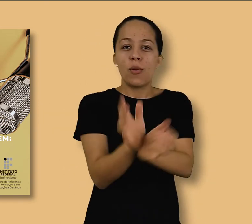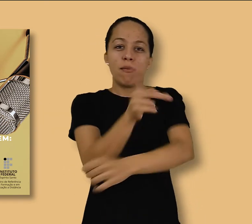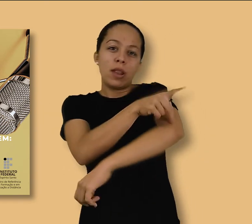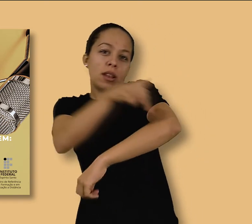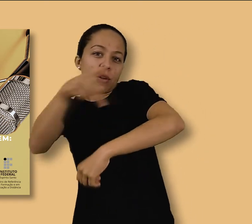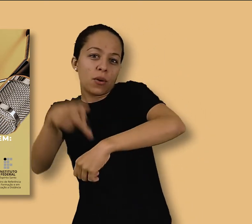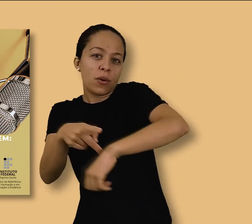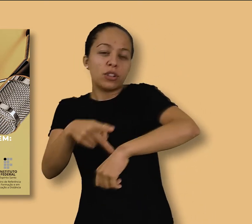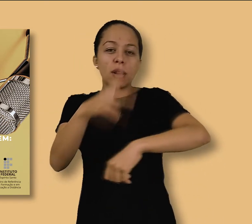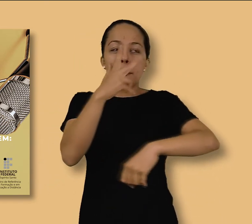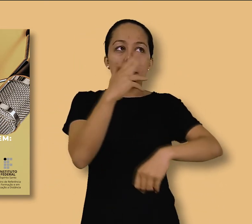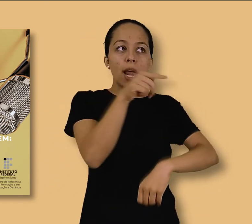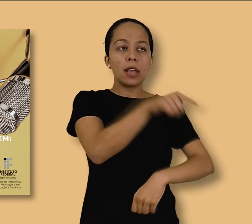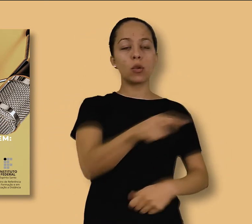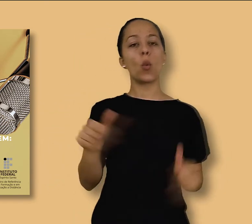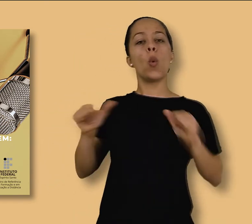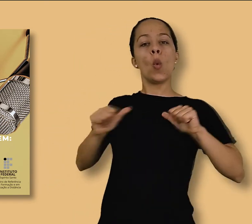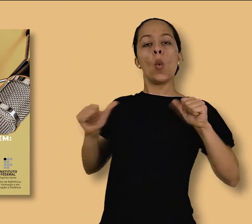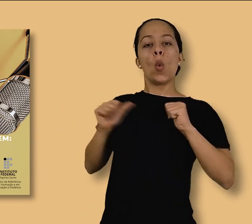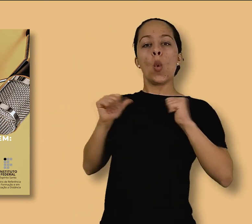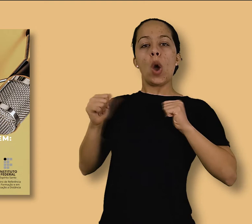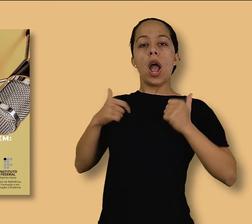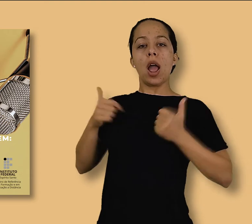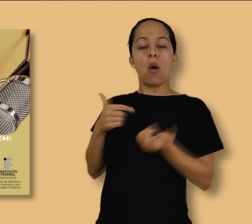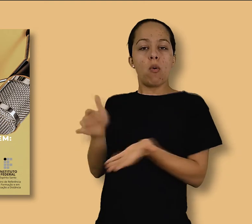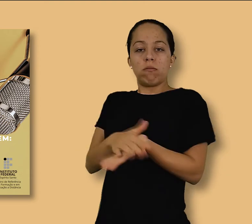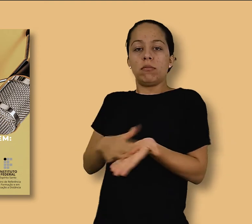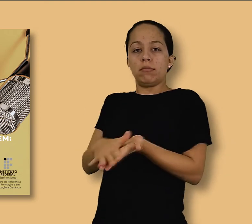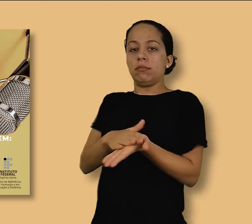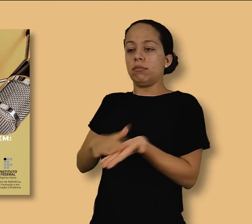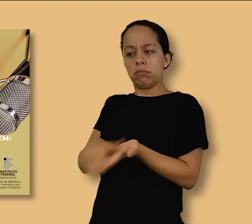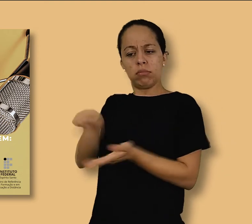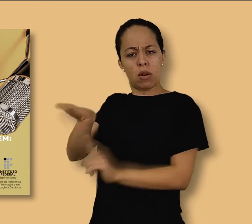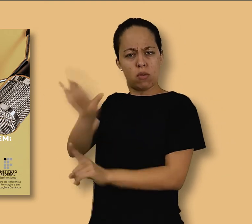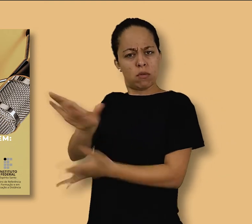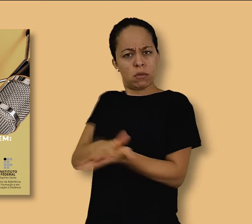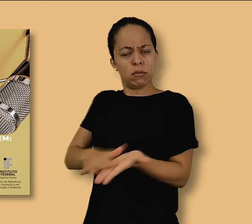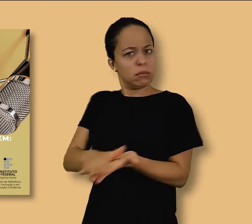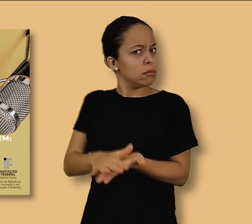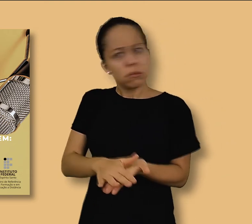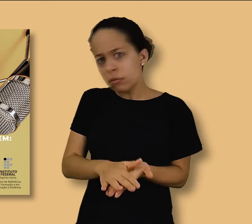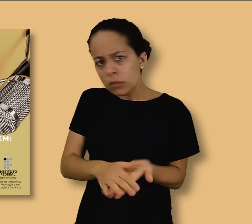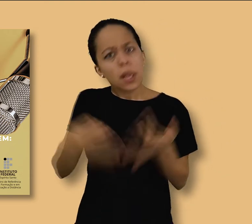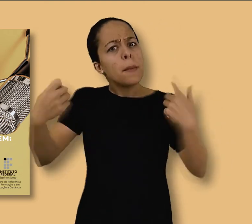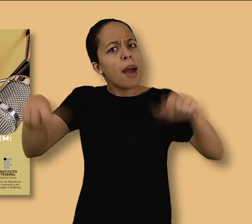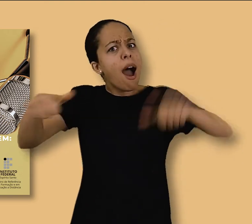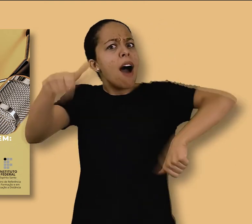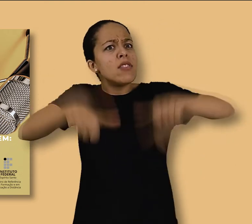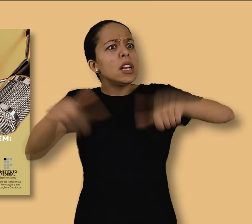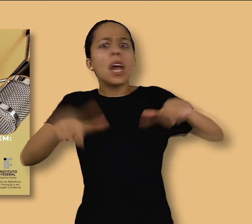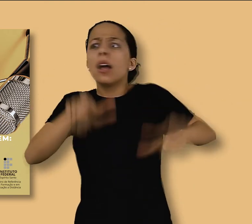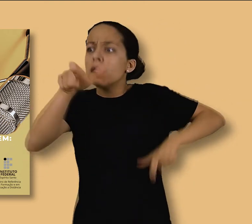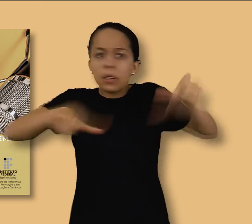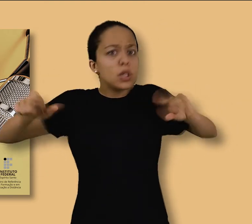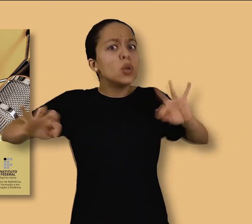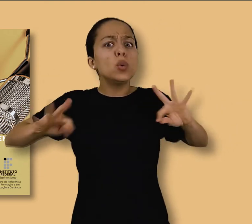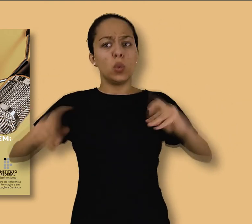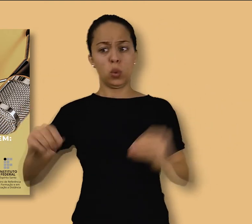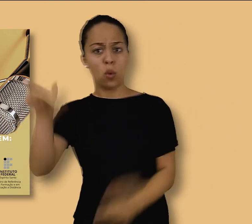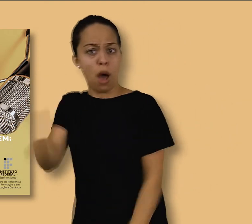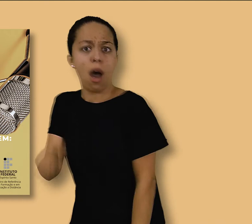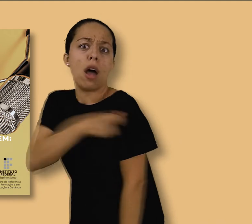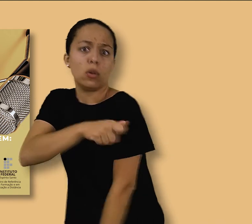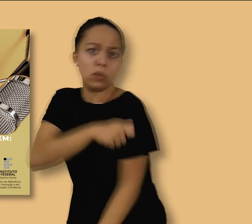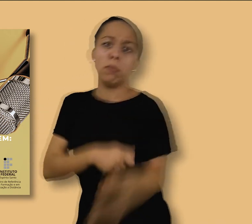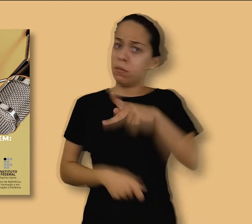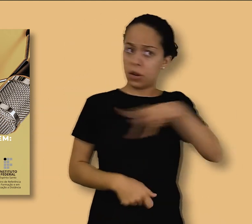ensino-aprendizagem É por isso né é daí a importância da gente estudar sobre o que que é o que vem a